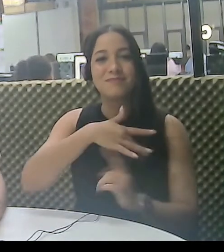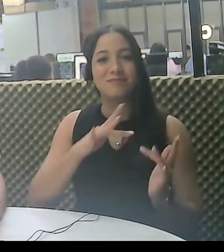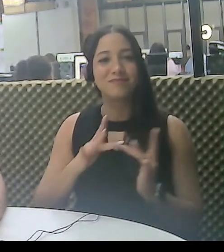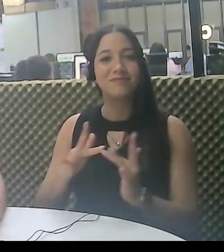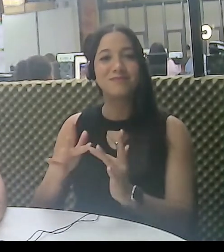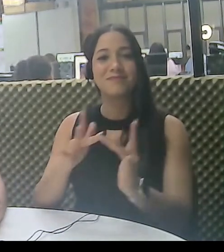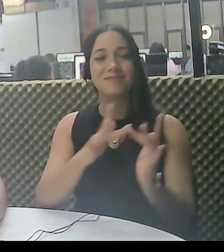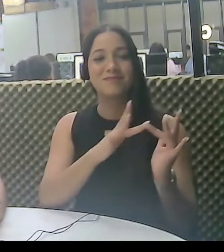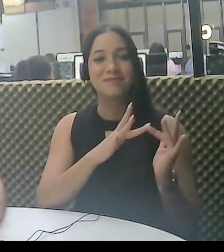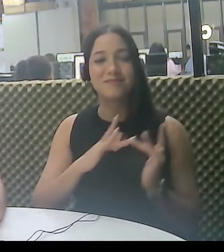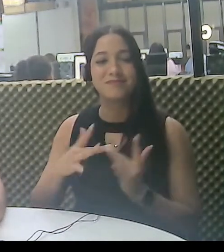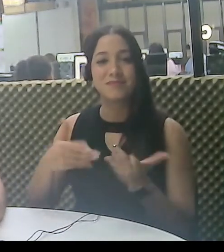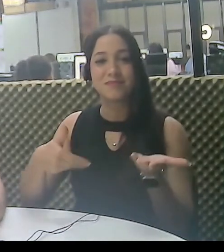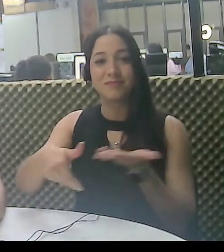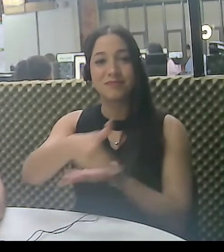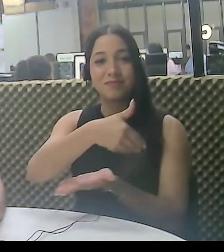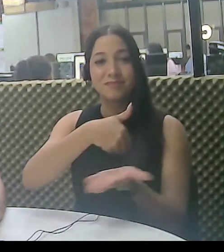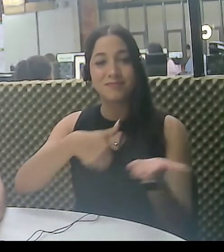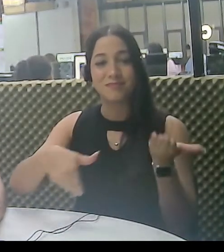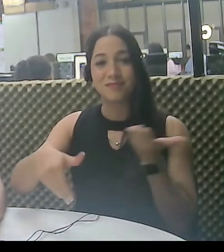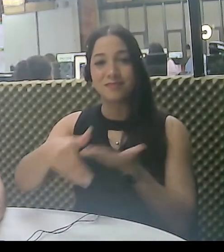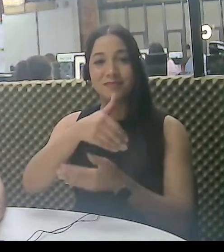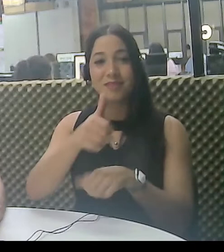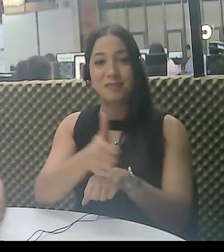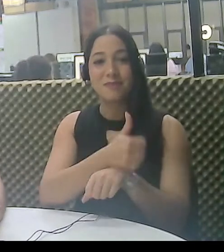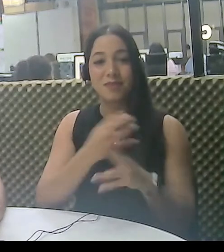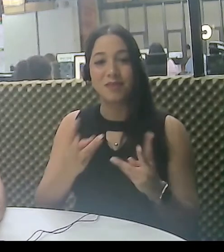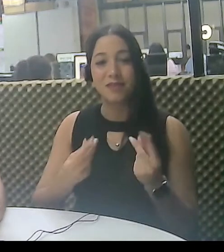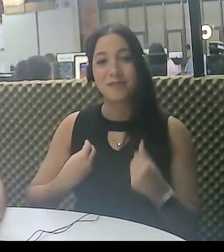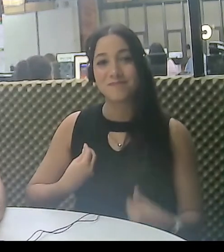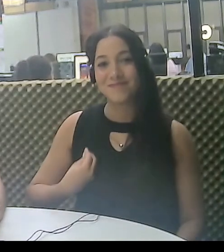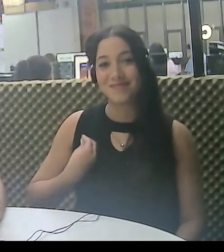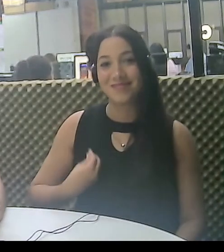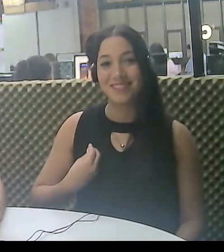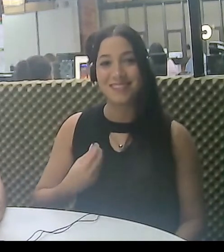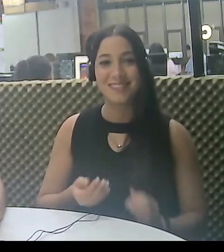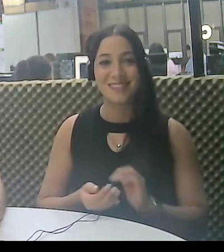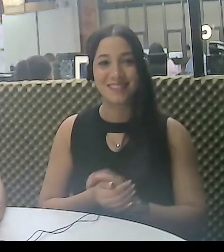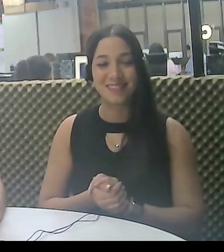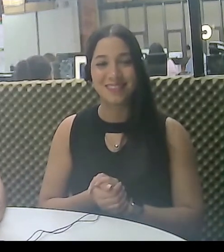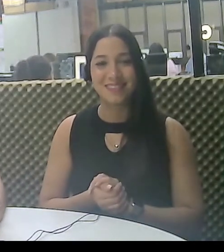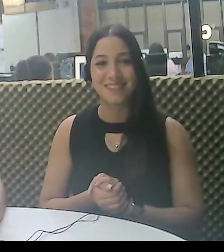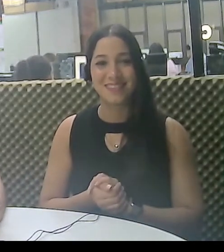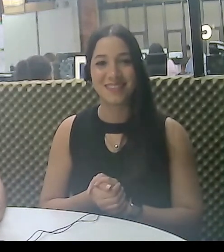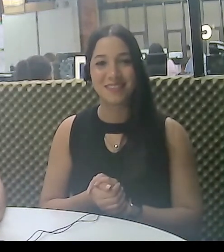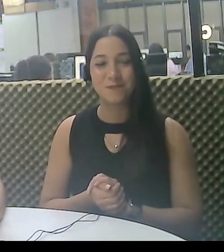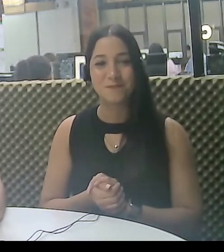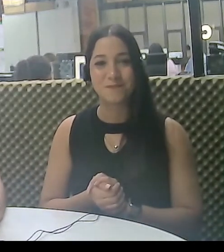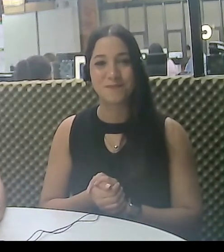socialização, uma interação, para até melhorar a qualidade de vida dele.